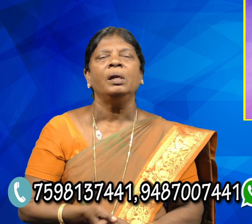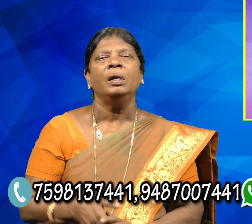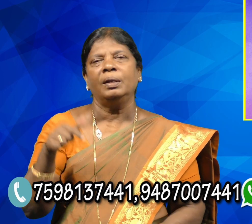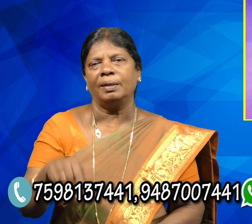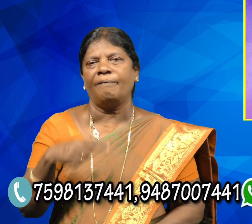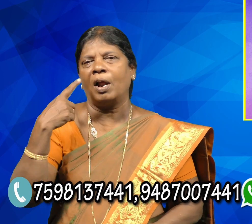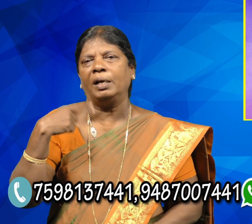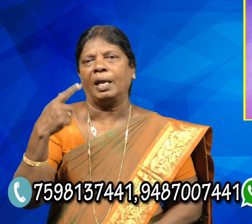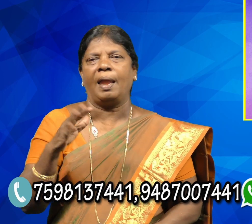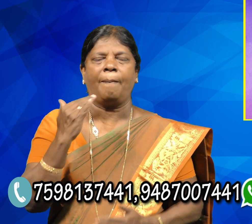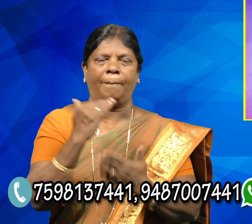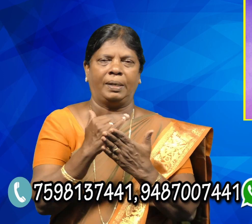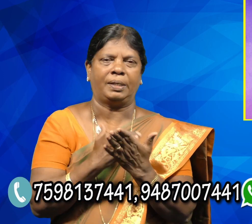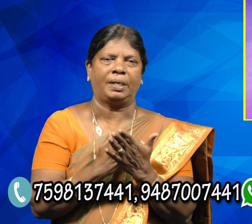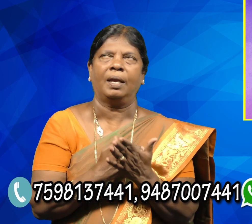இந்த வாழ்வை குறித்து